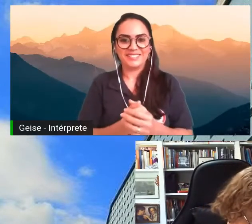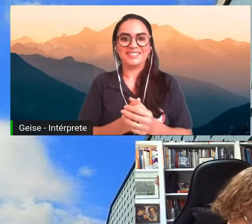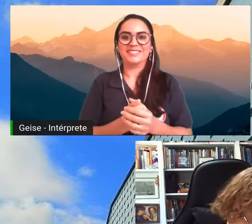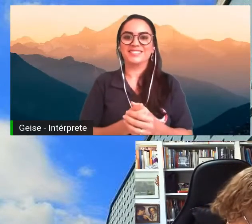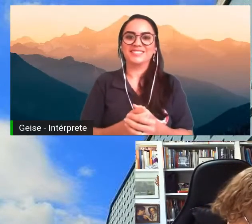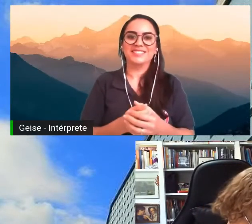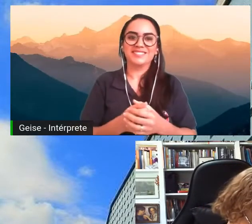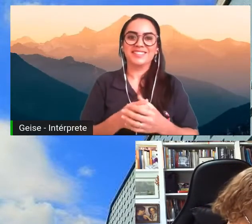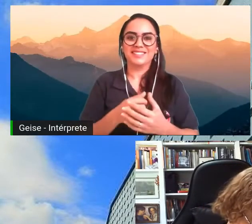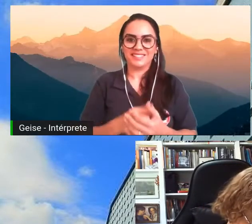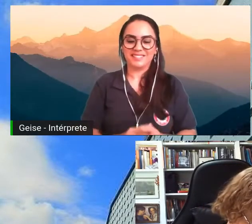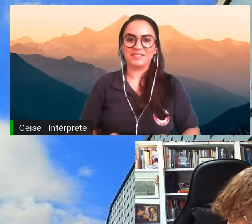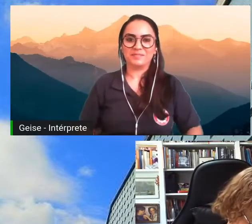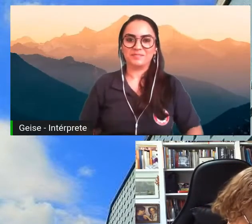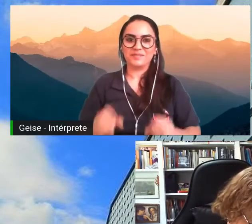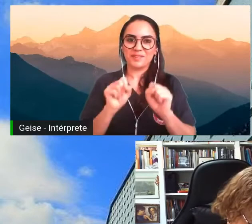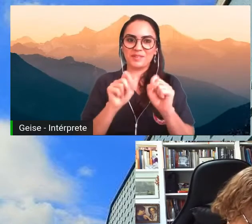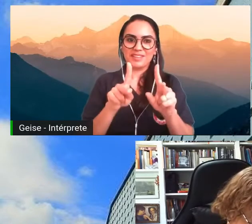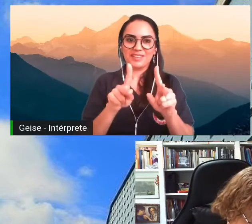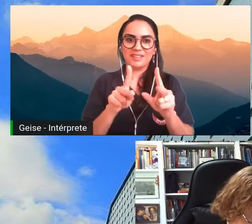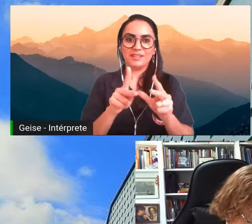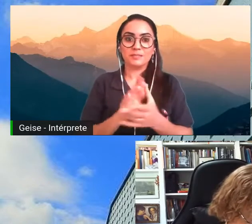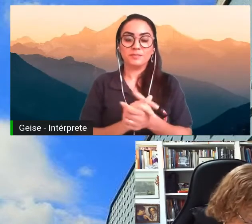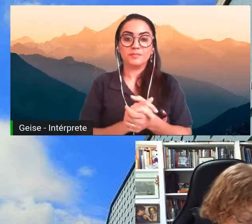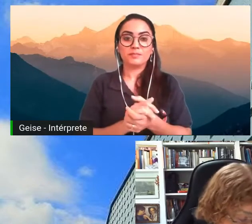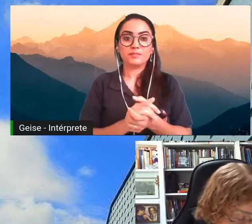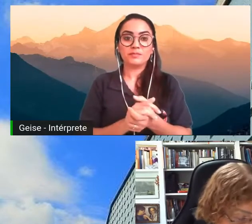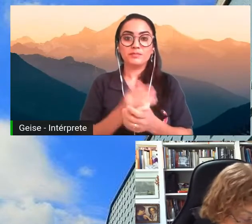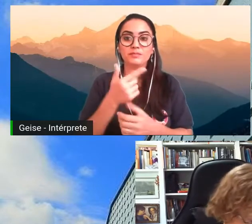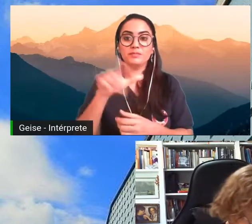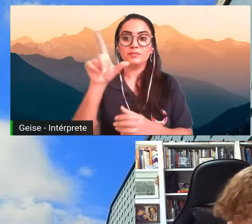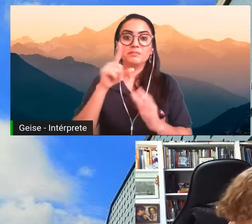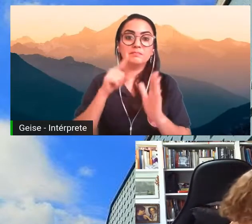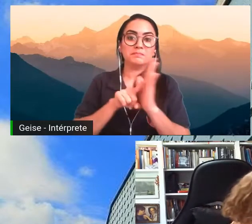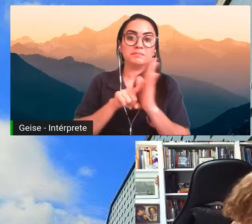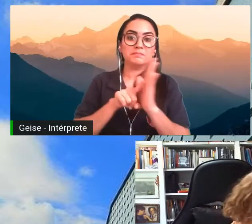né? Tá bom? Deixa eu ver aqui se tem outra pergunta.